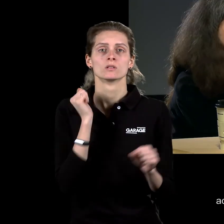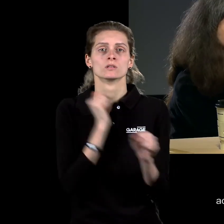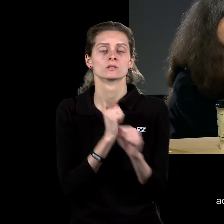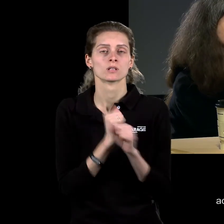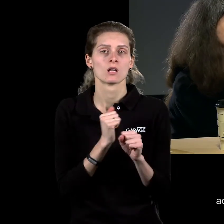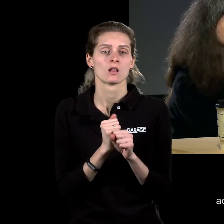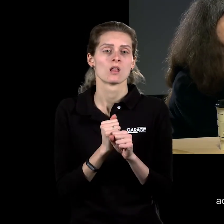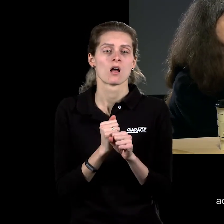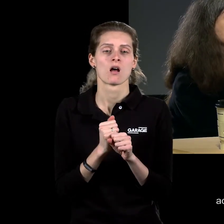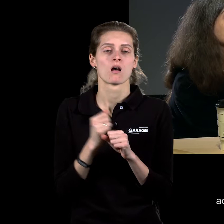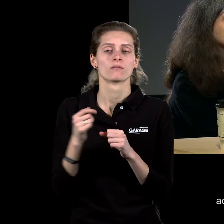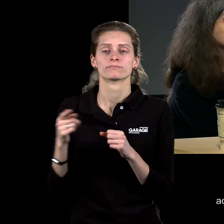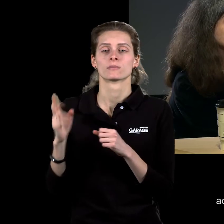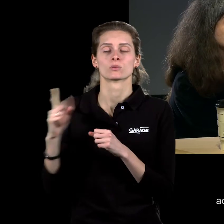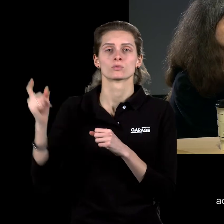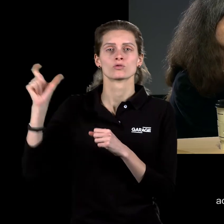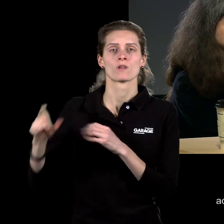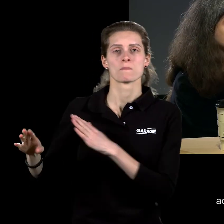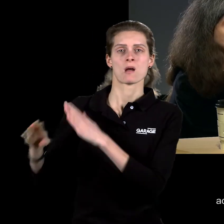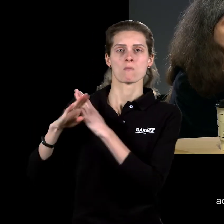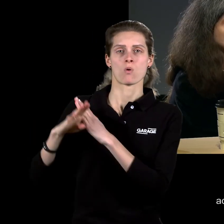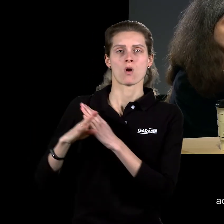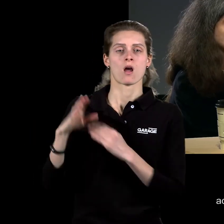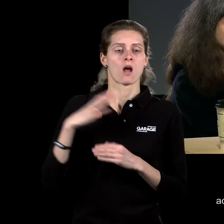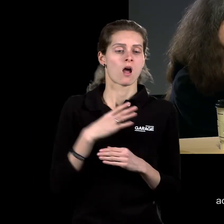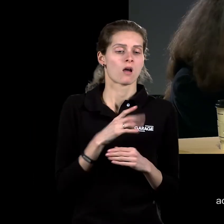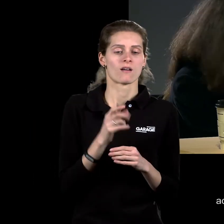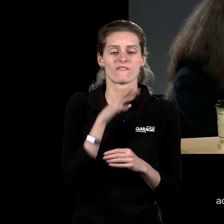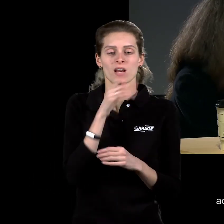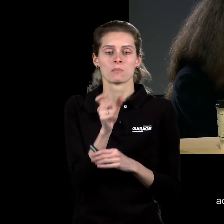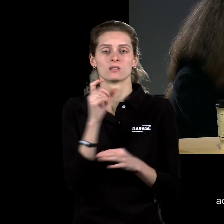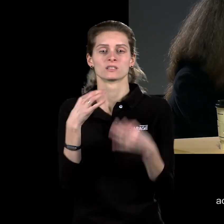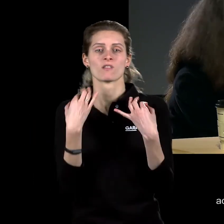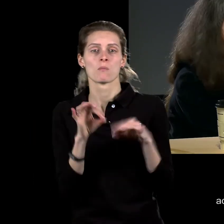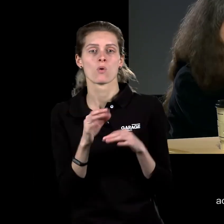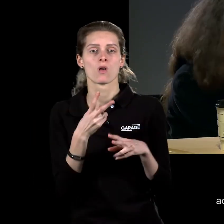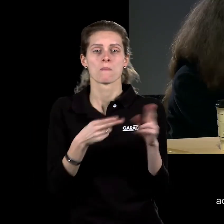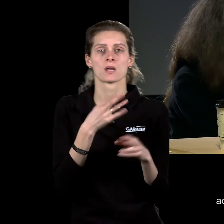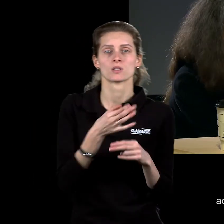с помощью ассистентов, и делала она их в промежутках между операциями, между